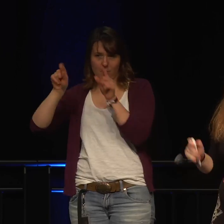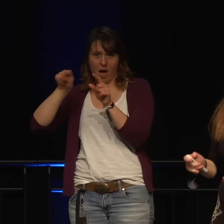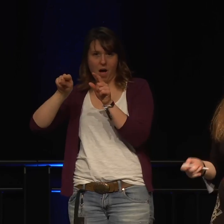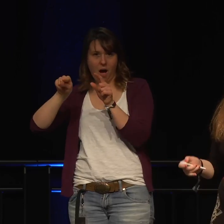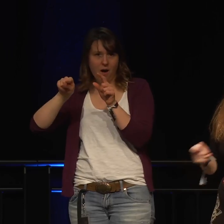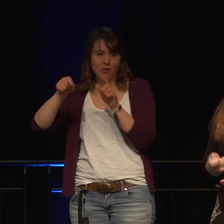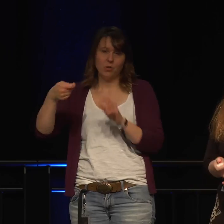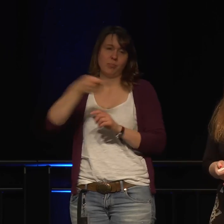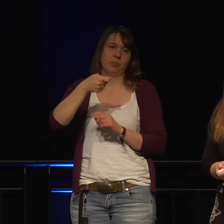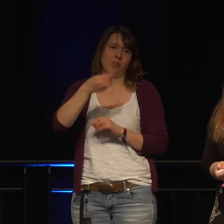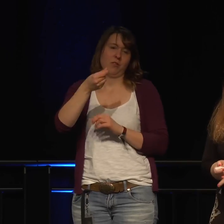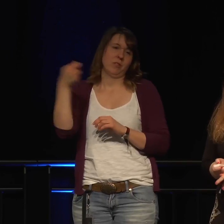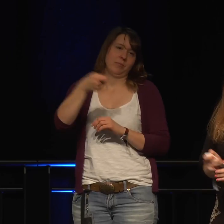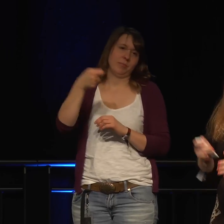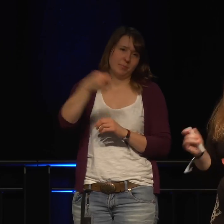paga dinero